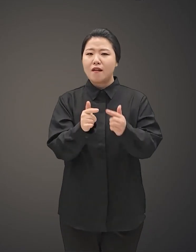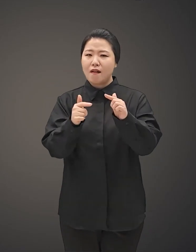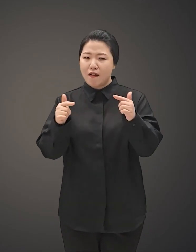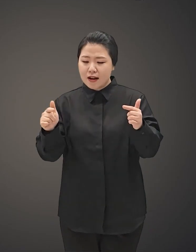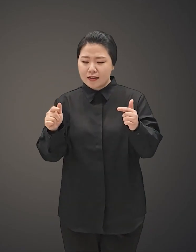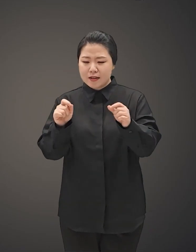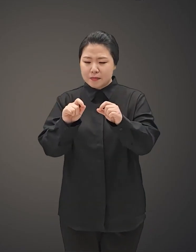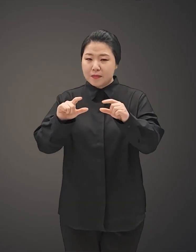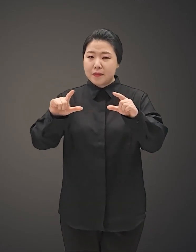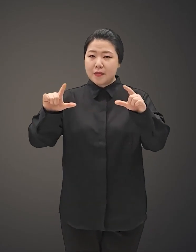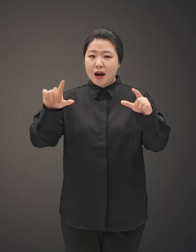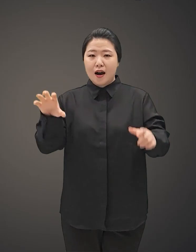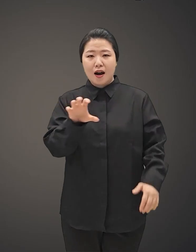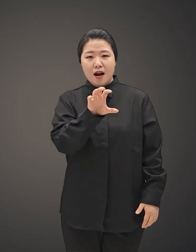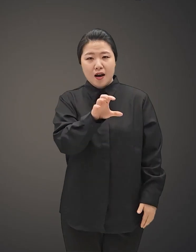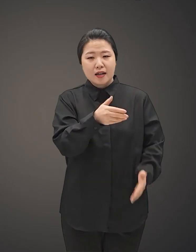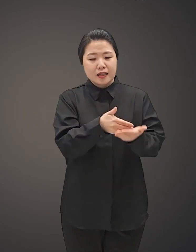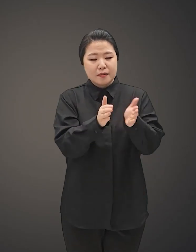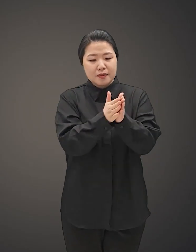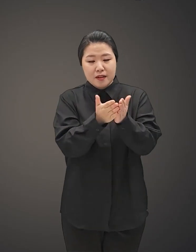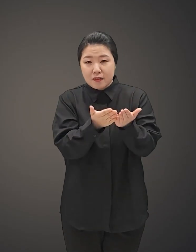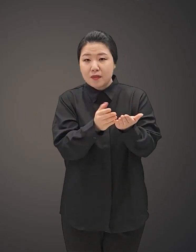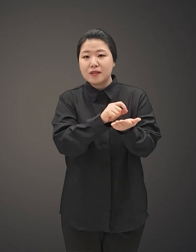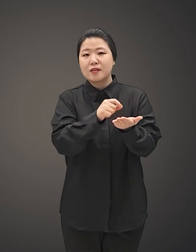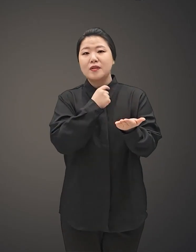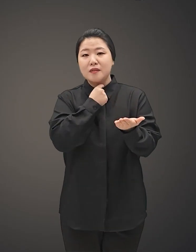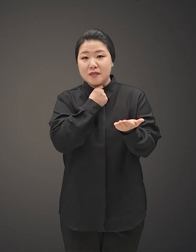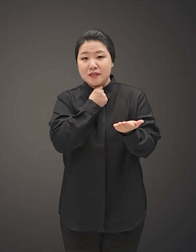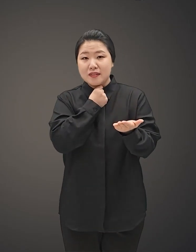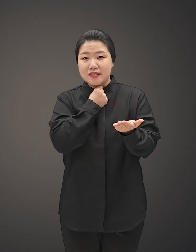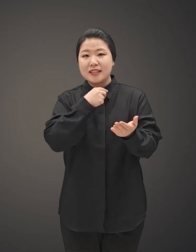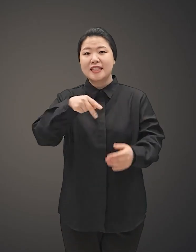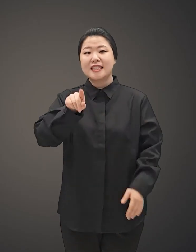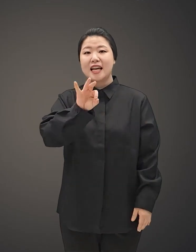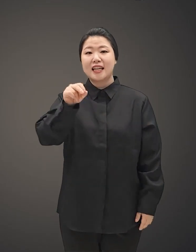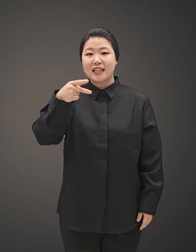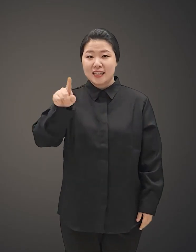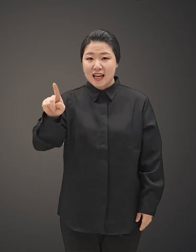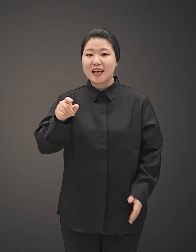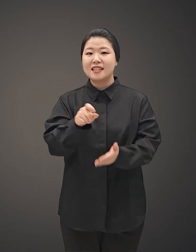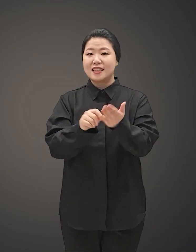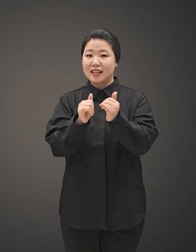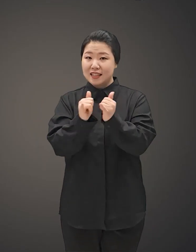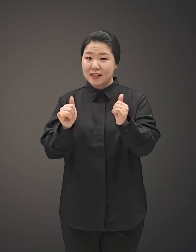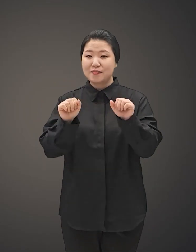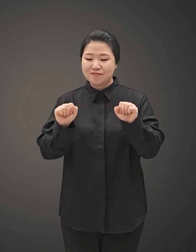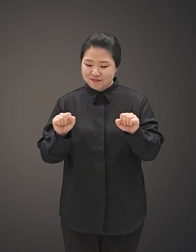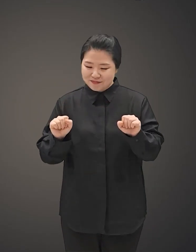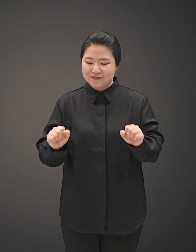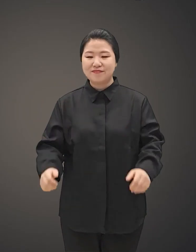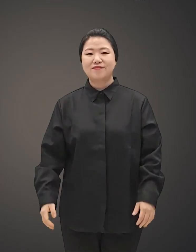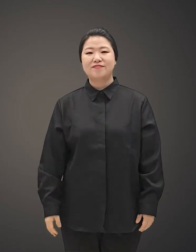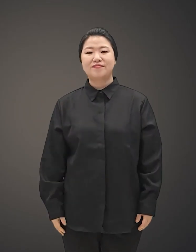보이지 않는 것을 보이게 하고자 그림책 작가로 활동하고 계시는 사이다 작가님, 안녕하세요.